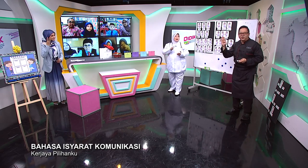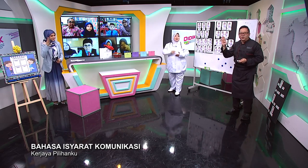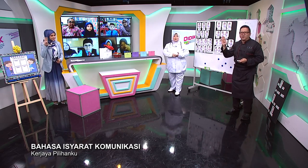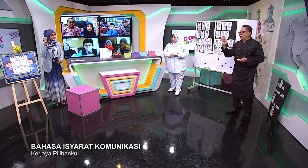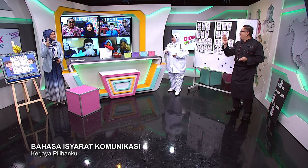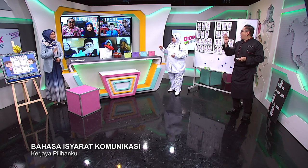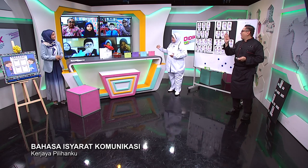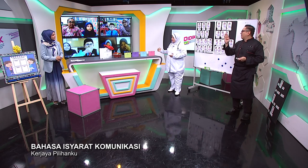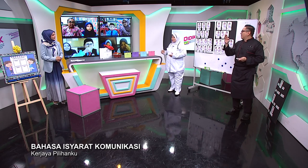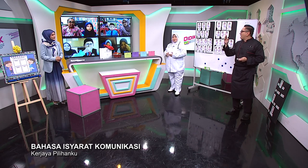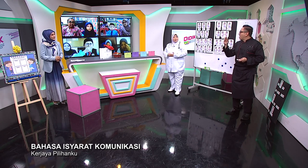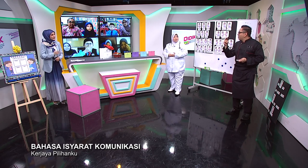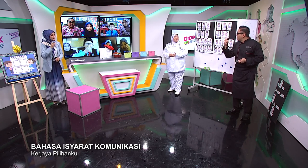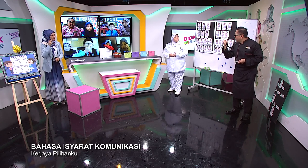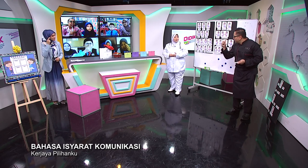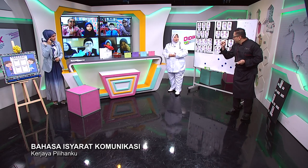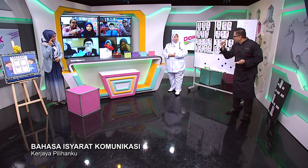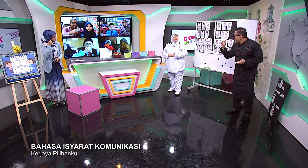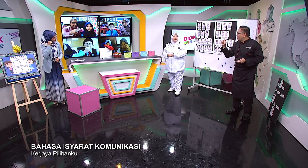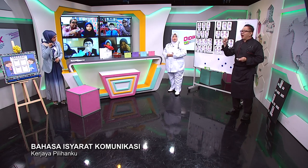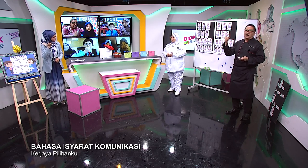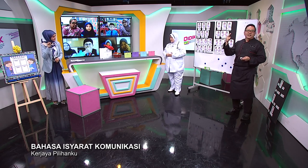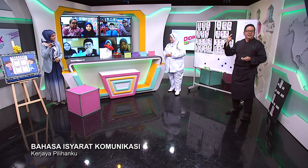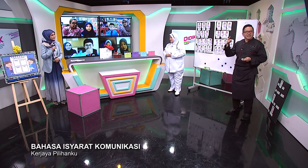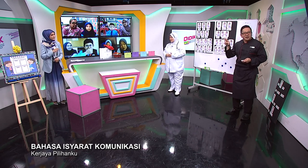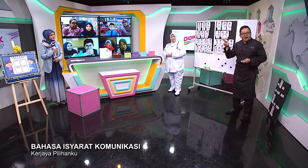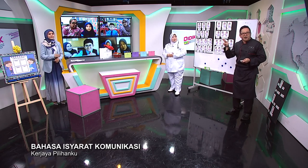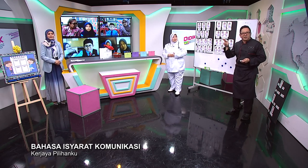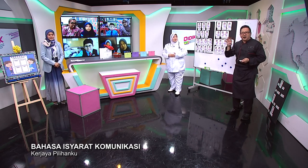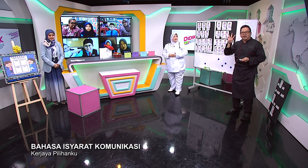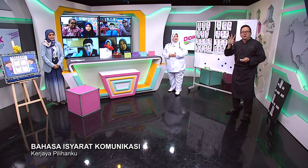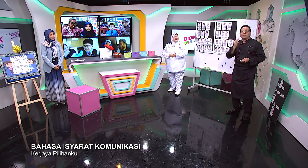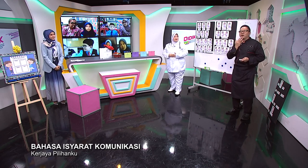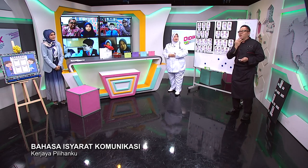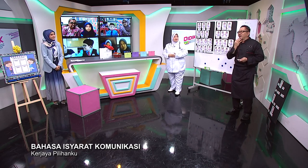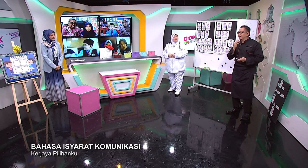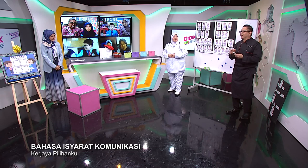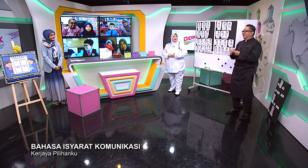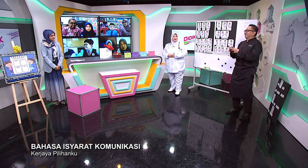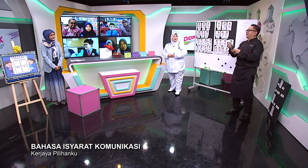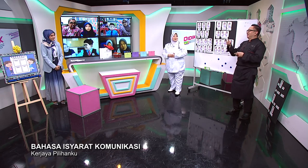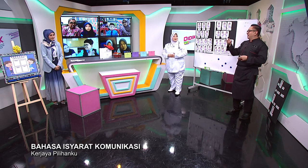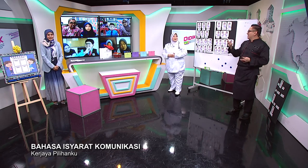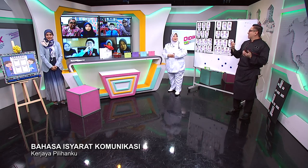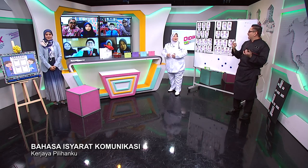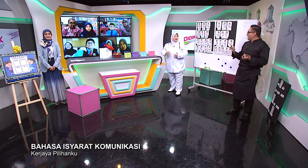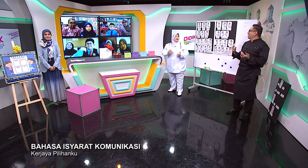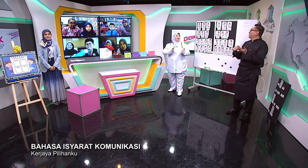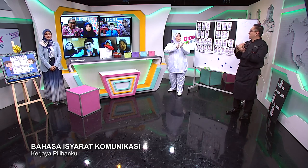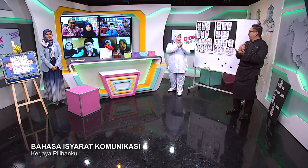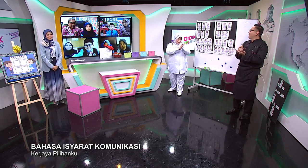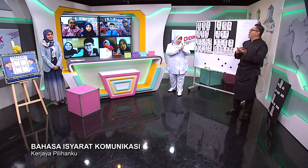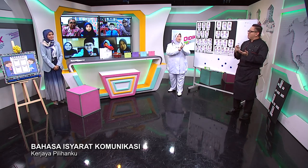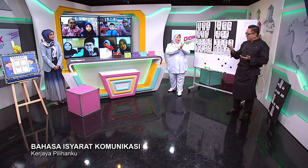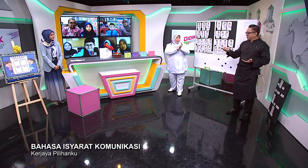biru, ada ungu, ada hijau. Ada 4 warna. Okay. Sekarang